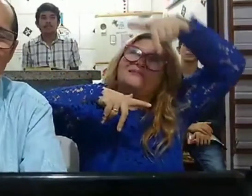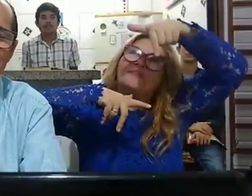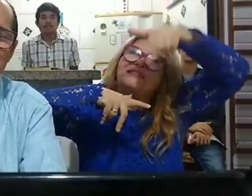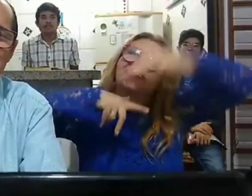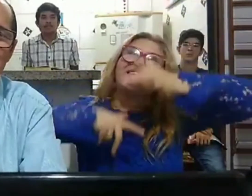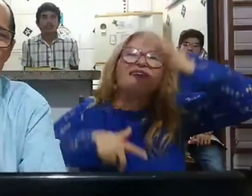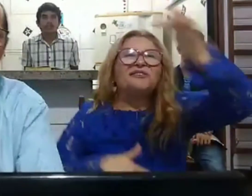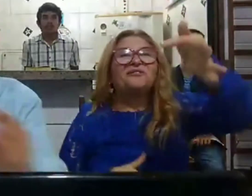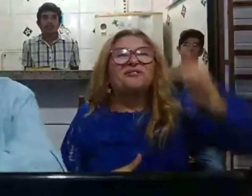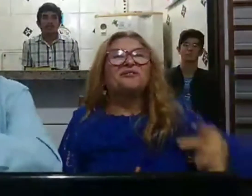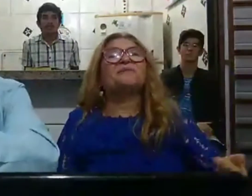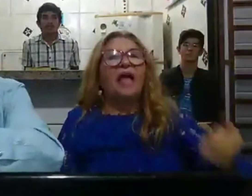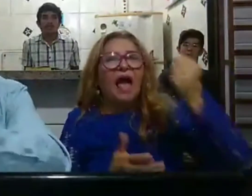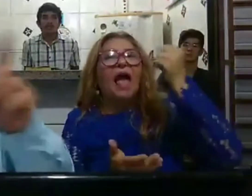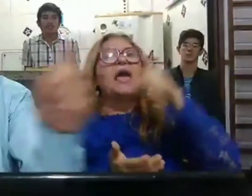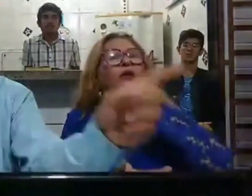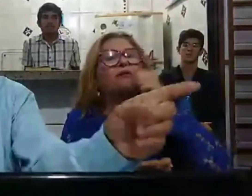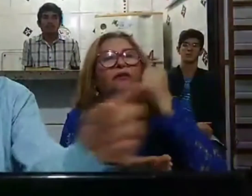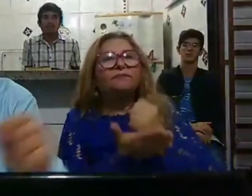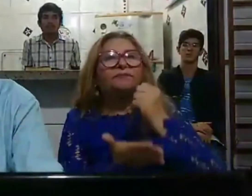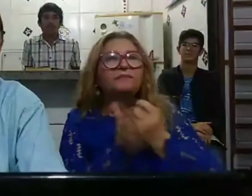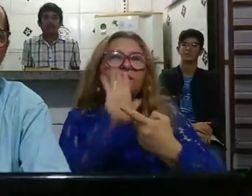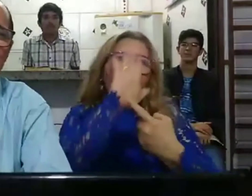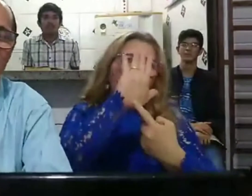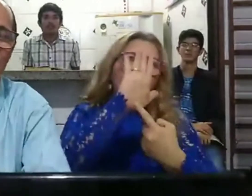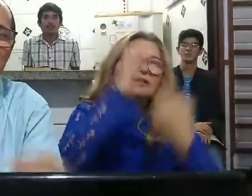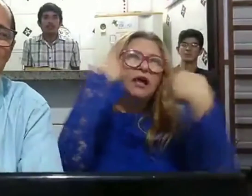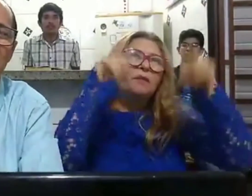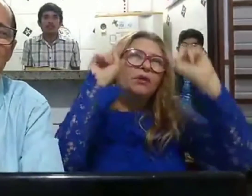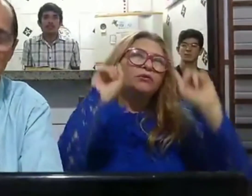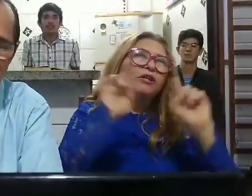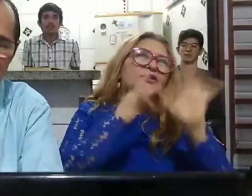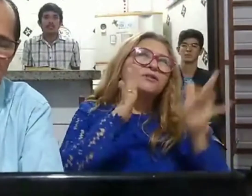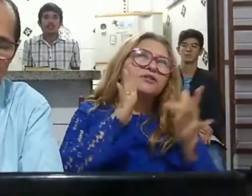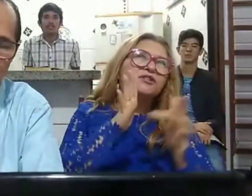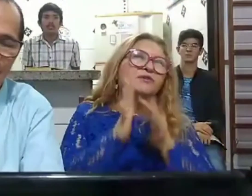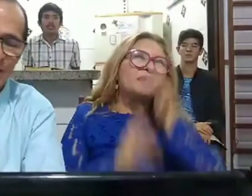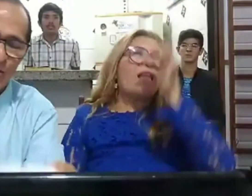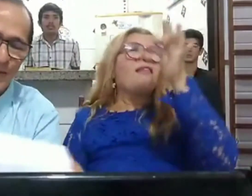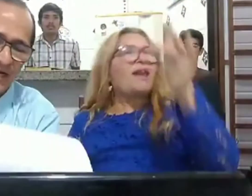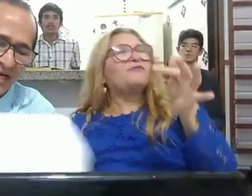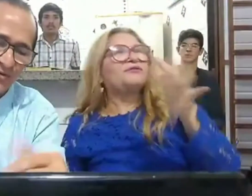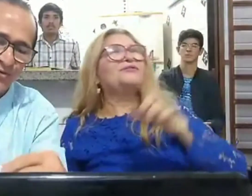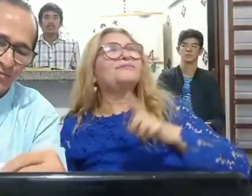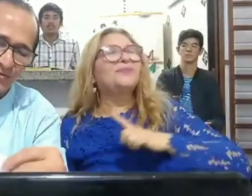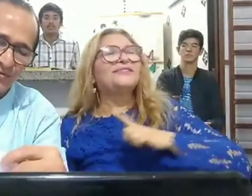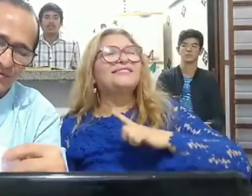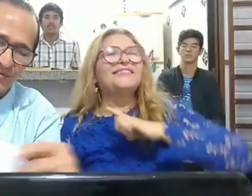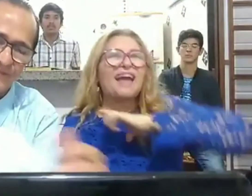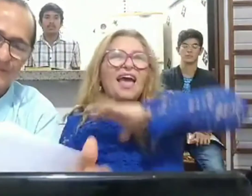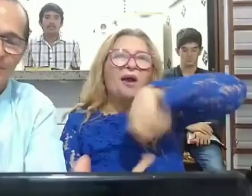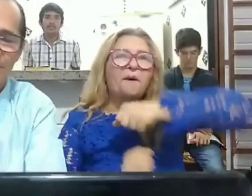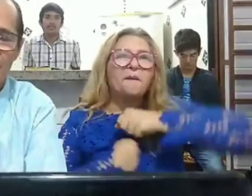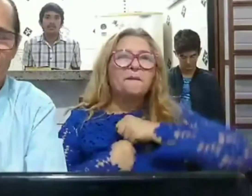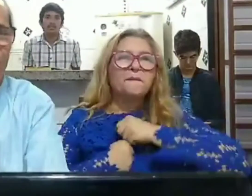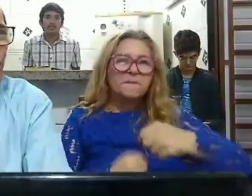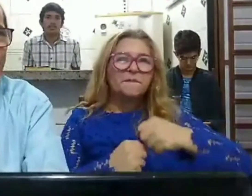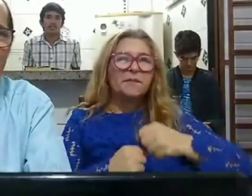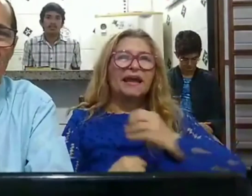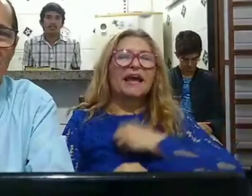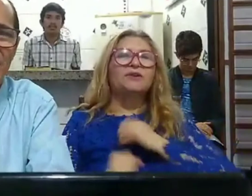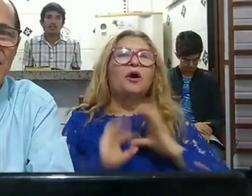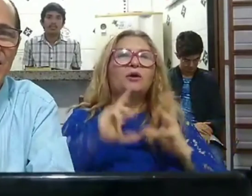Velho Testamento, a salvação estava apontando para o Cordeiro de Deus, que tira o pecado do mundo. Uma